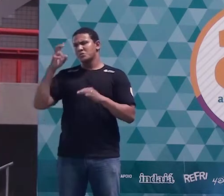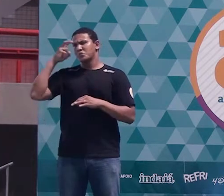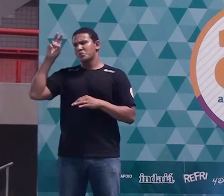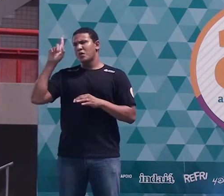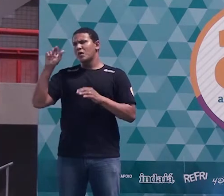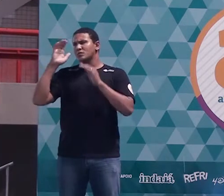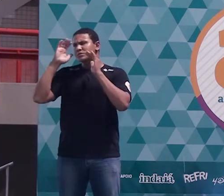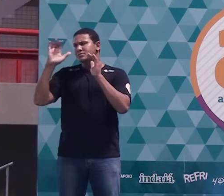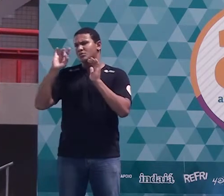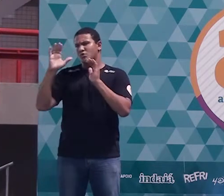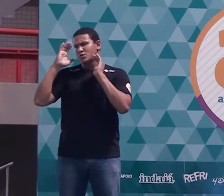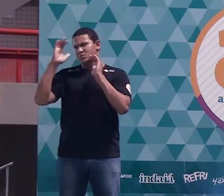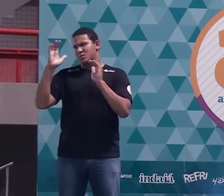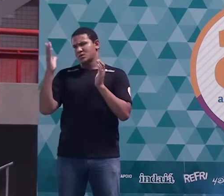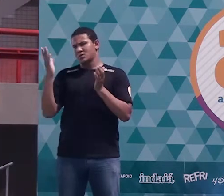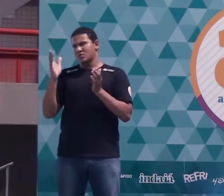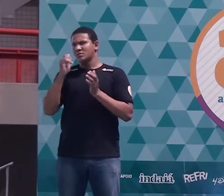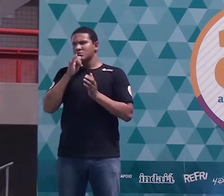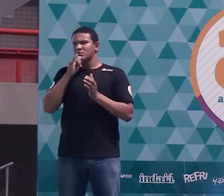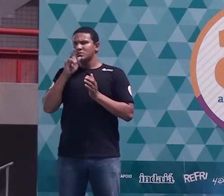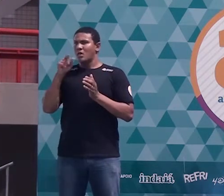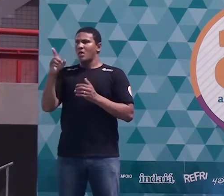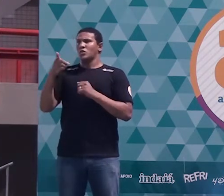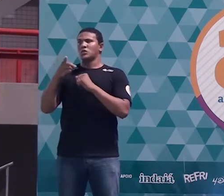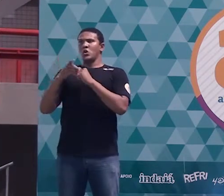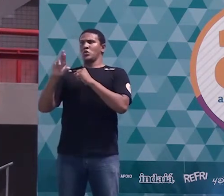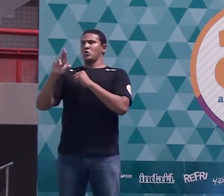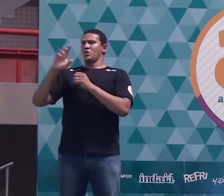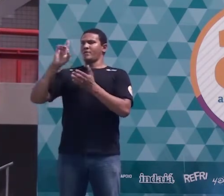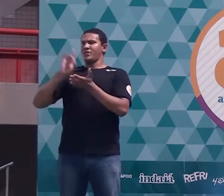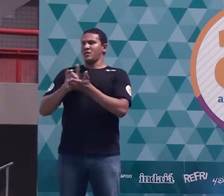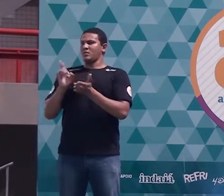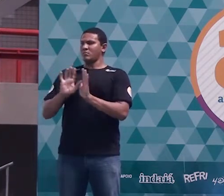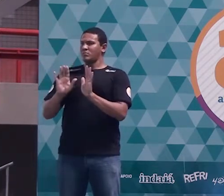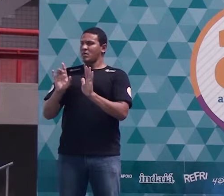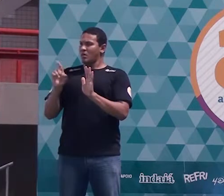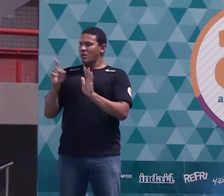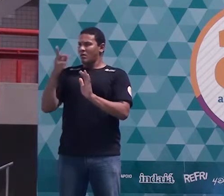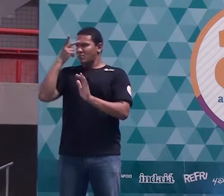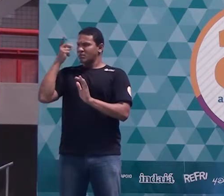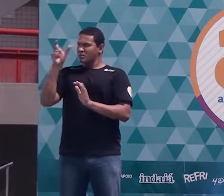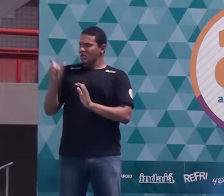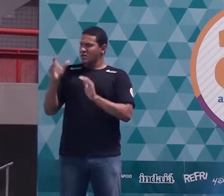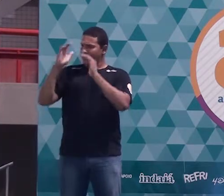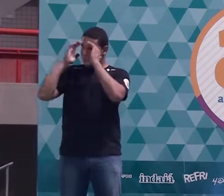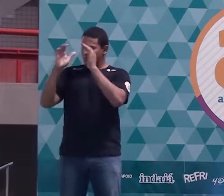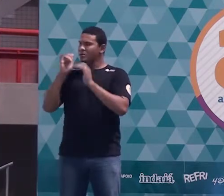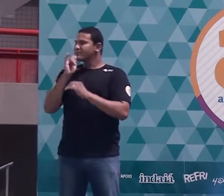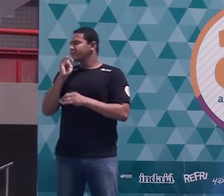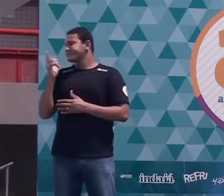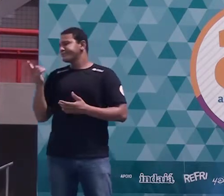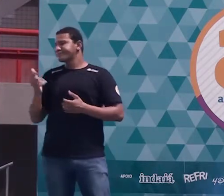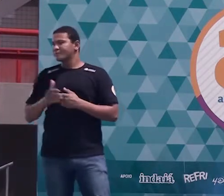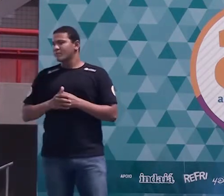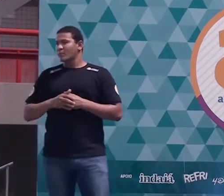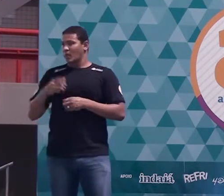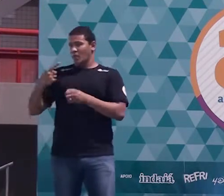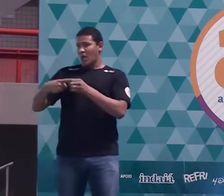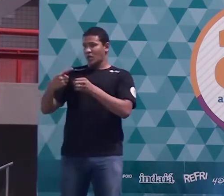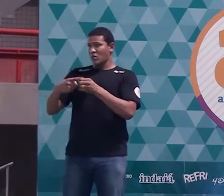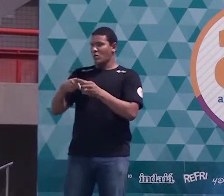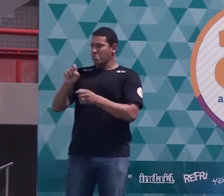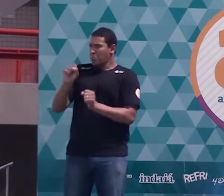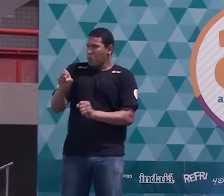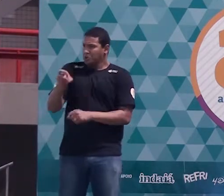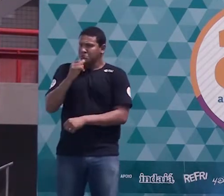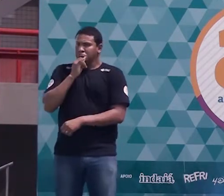de respeito, né? Ele não é o doutor literalmente, é um doutor respeitoso. Por exemplo, no interior, você pode até ser